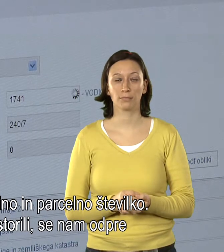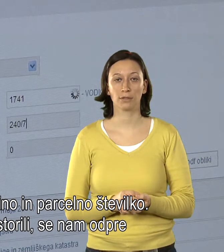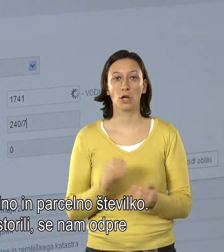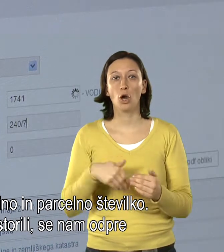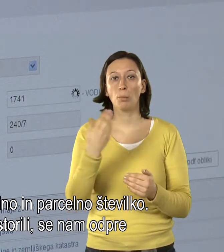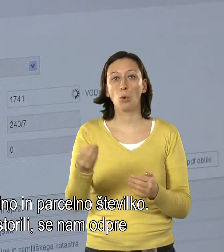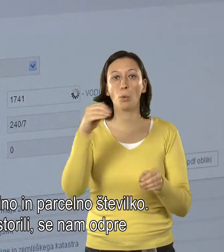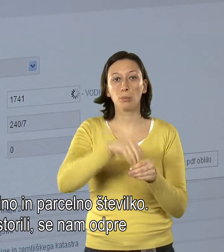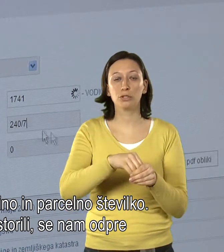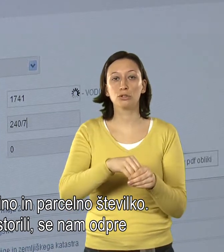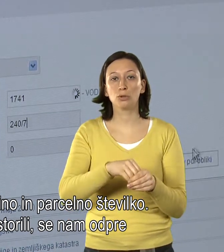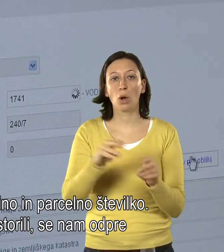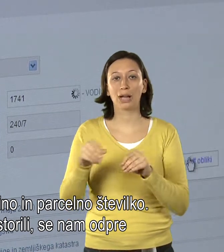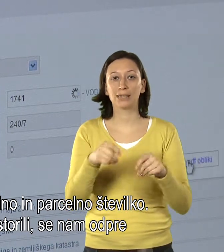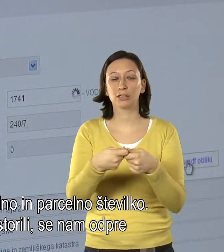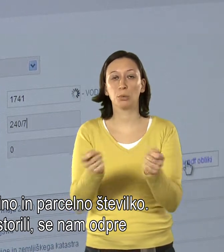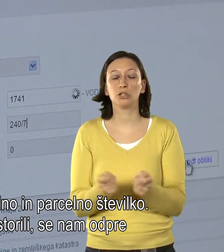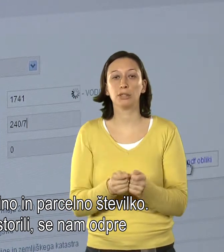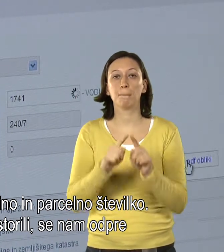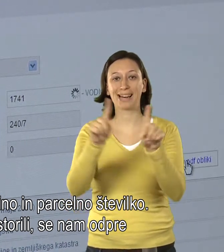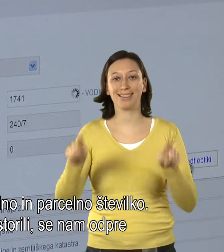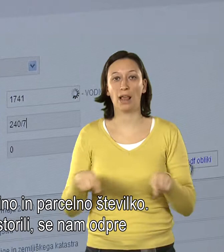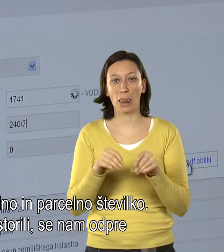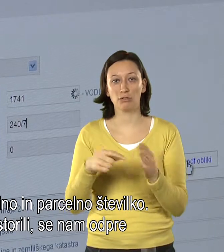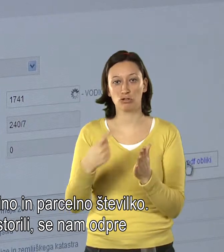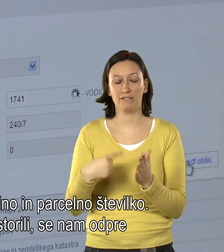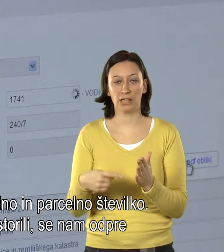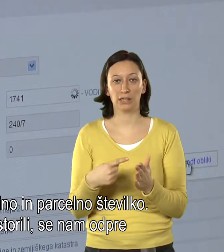Po vpisu katastrske občine v parcelne številke se